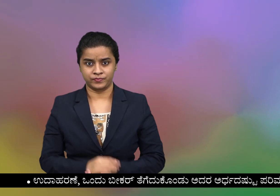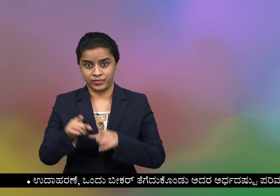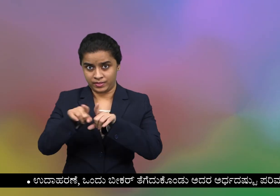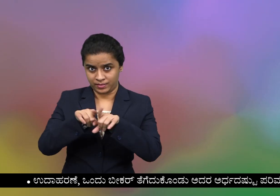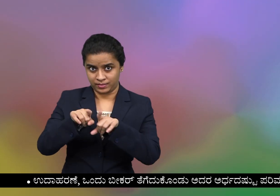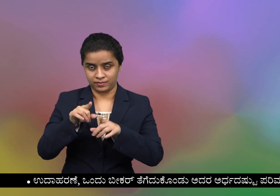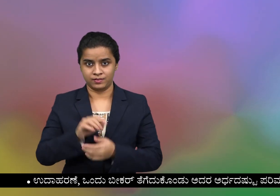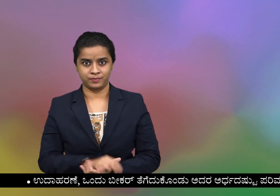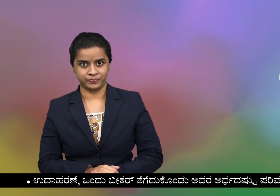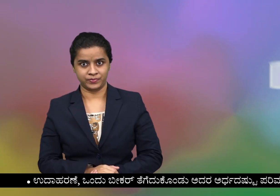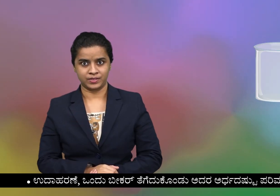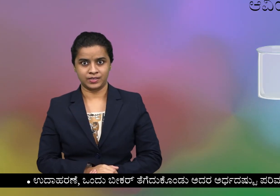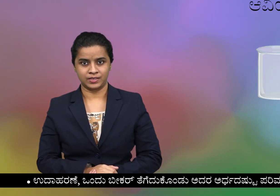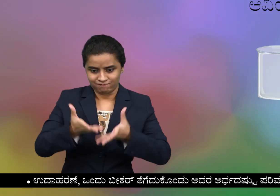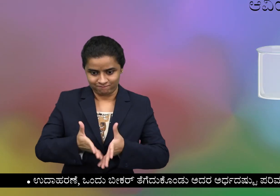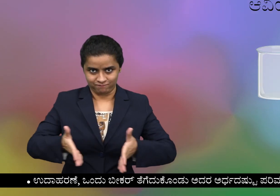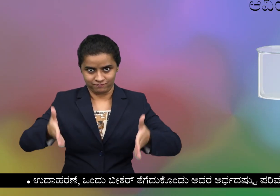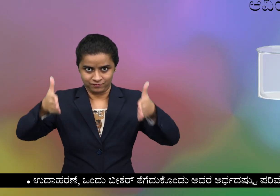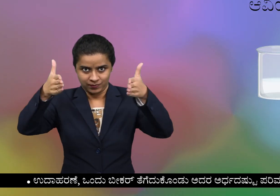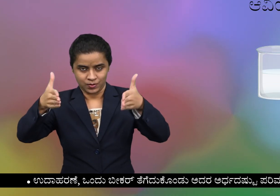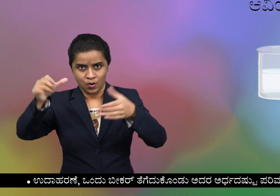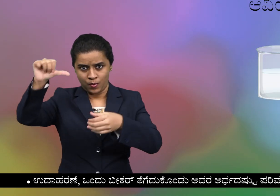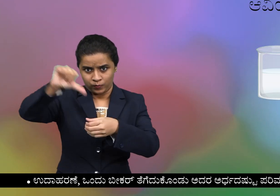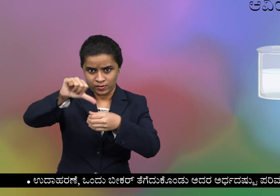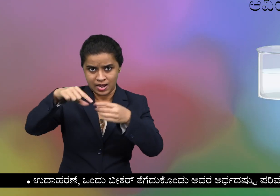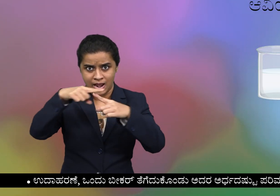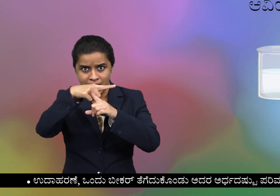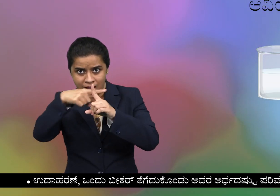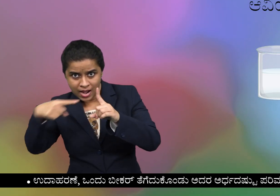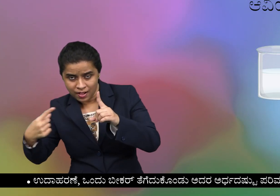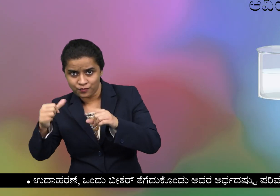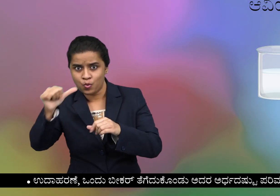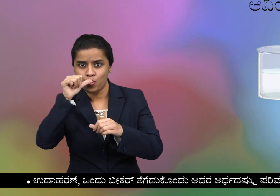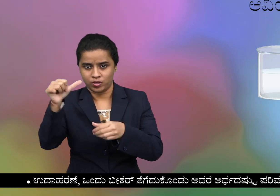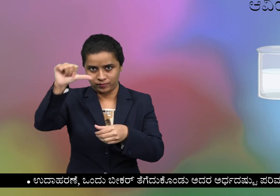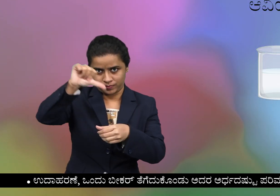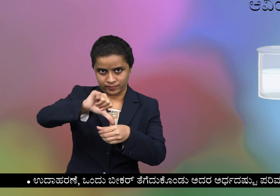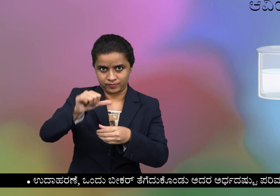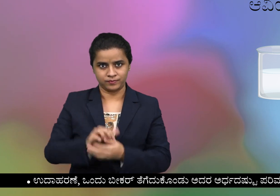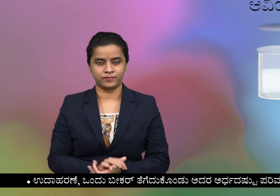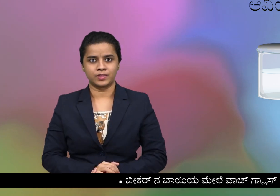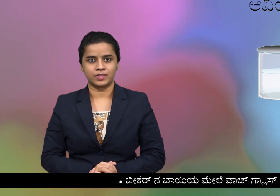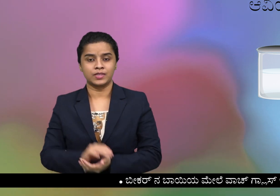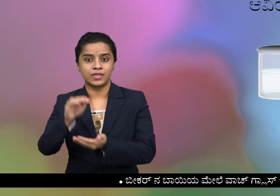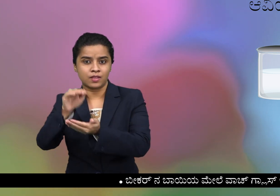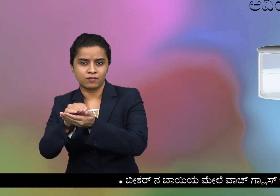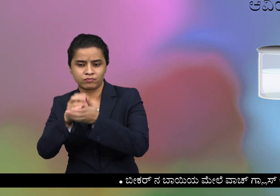ಉದಾಹರಣೆ: ಒಂದು ಬೀಕರ್ ತೆಗೆದುಕೊಂಡು ಅದರ ಅರ್ಧದಷ್ಟು ಪರಿಮಾಣವನ್ನು ನೀರಿನಿಂದ ತುಂಬಿಸಿ. ಬೀಕರ್ನ ಬಾಯಿಯ